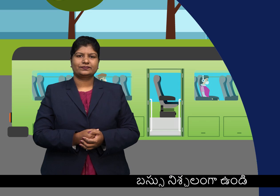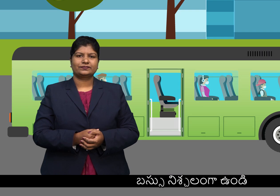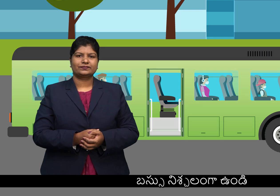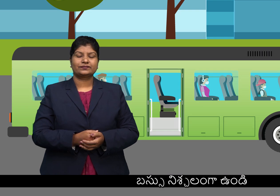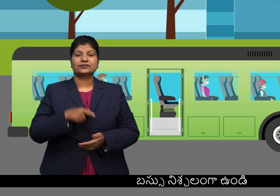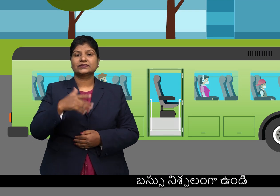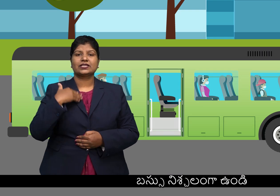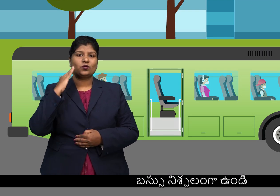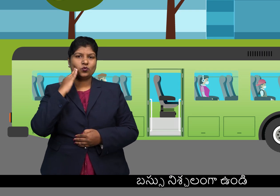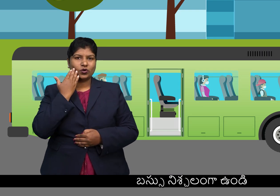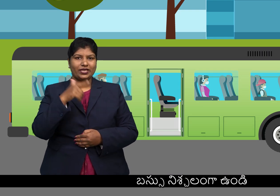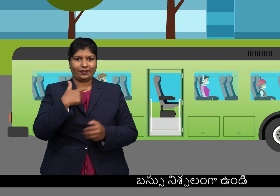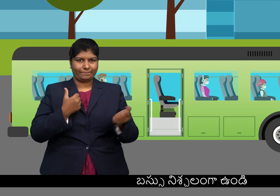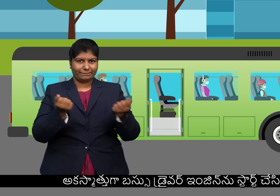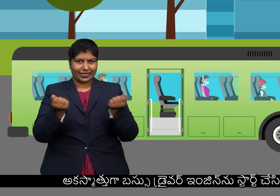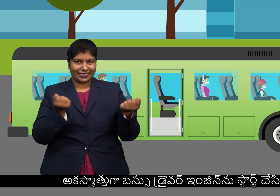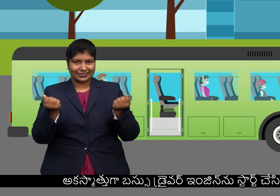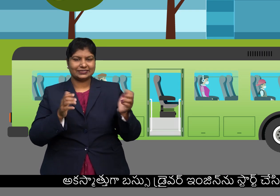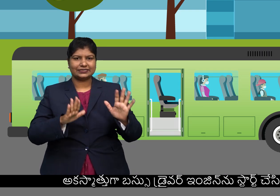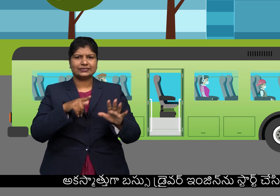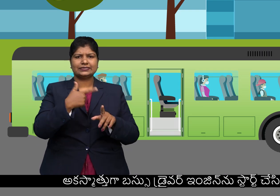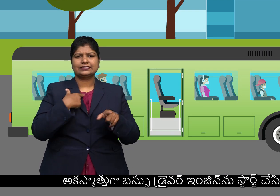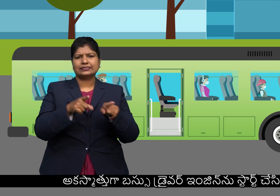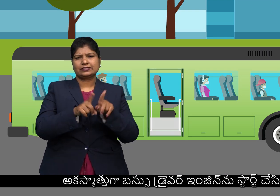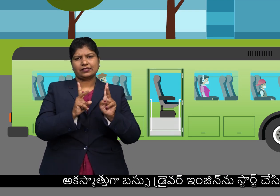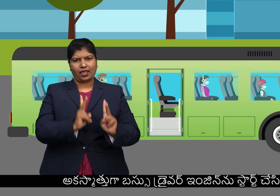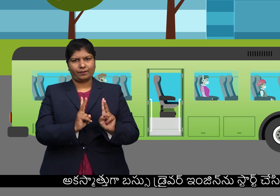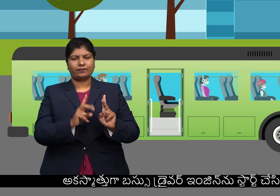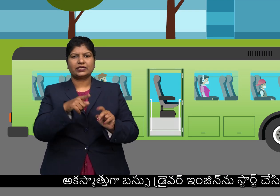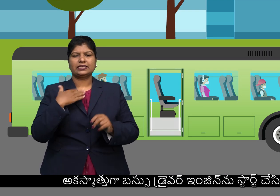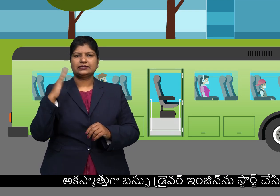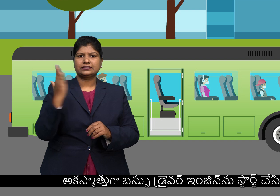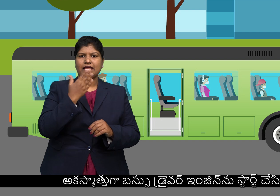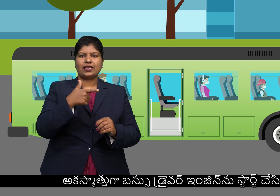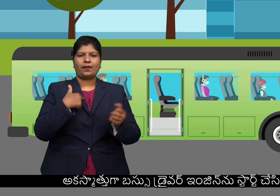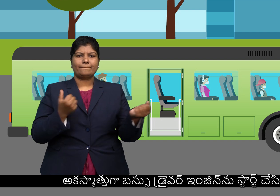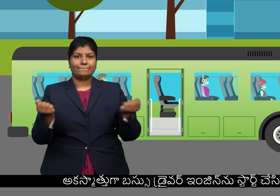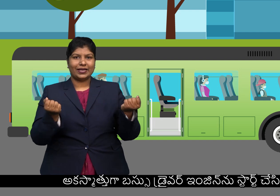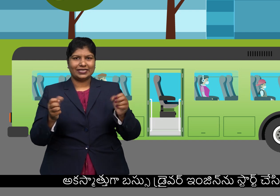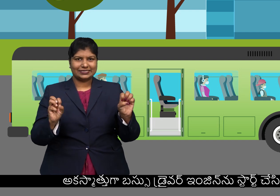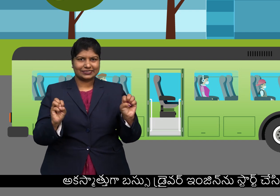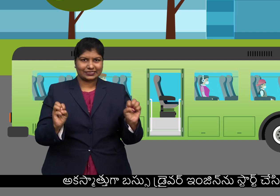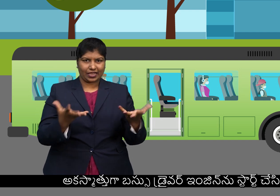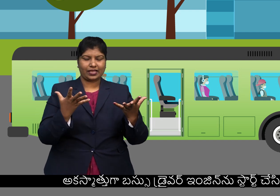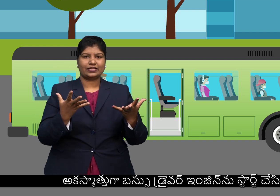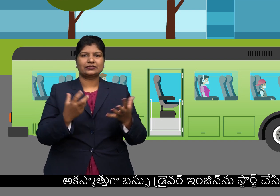బస్సు నిశ్చలంగా ఉండి అకస్మాత్తుగా బస్సు డ్రైవర్ ఇంజిన్ను స్టార్ట్ చేసినప్పుడు